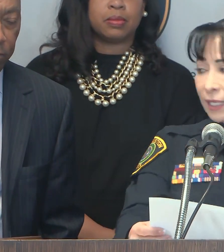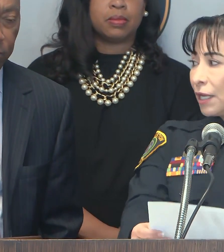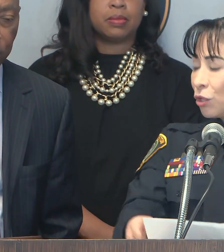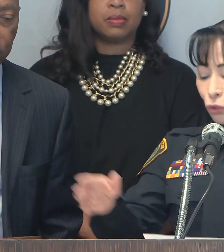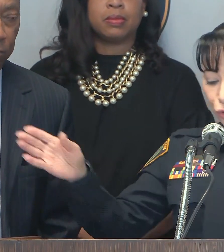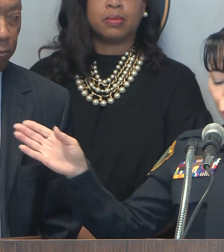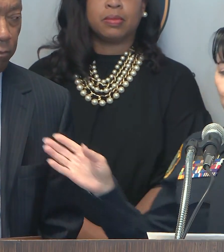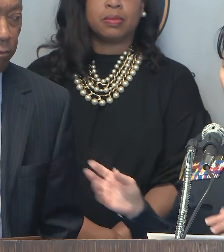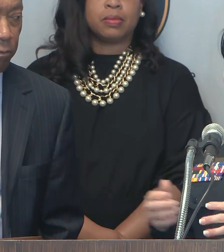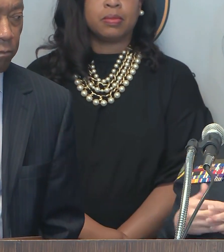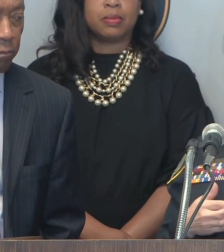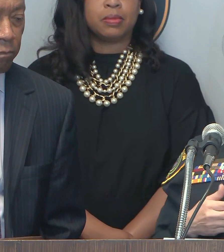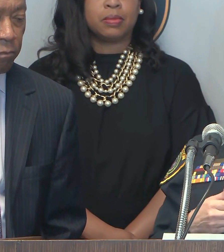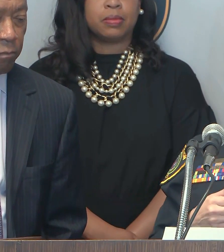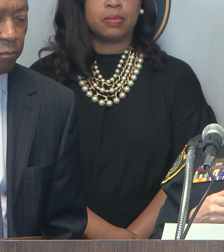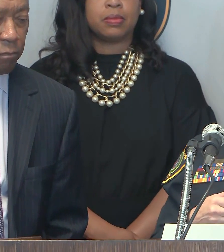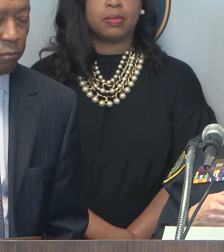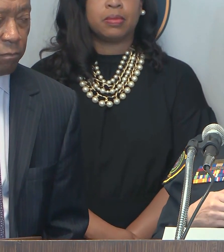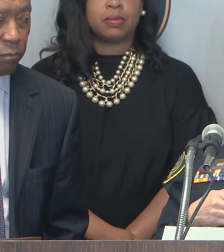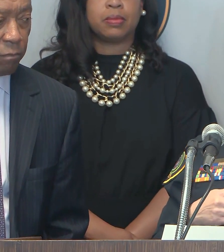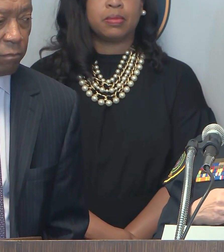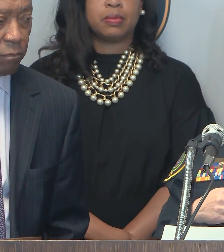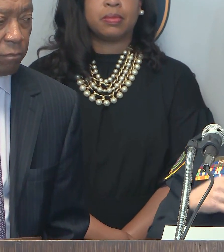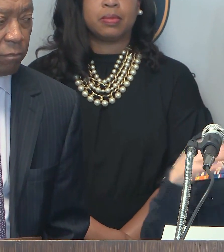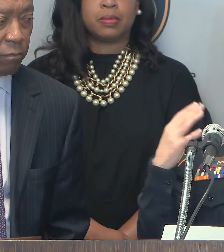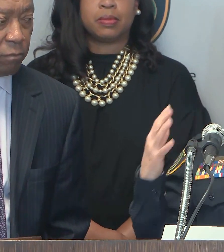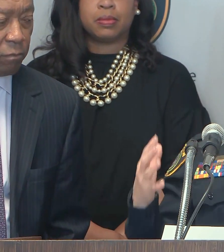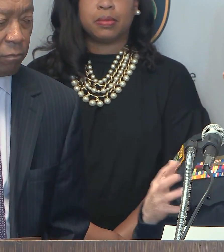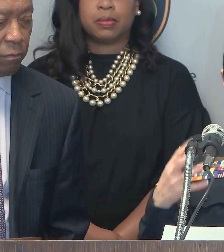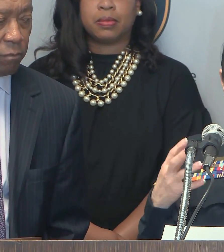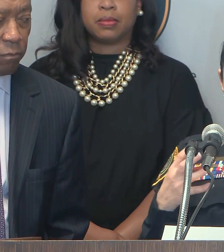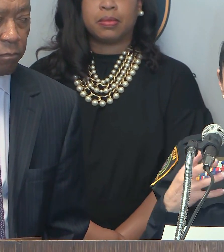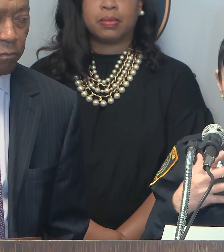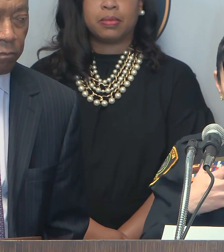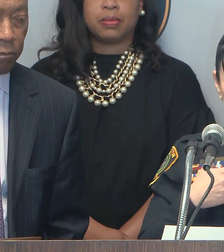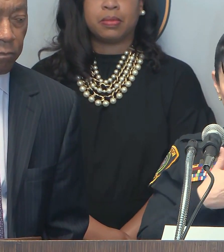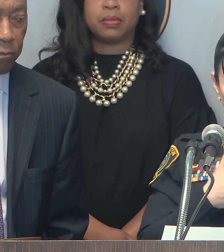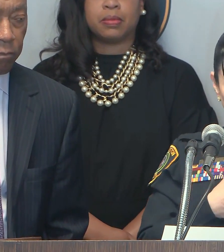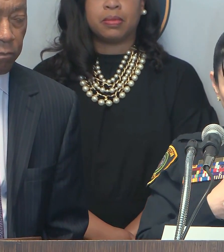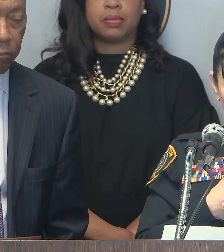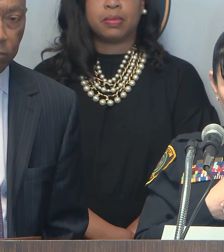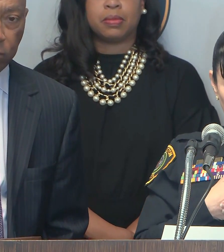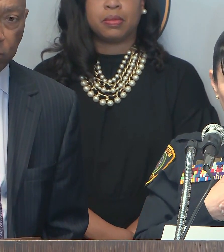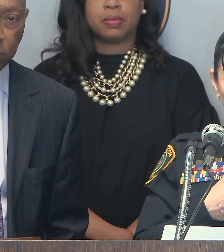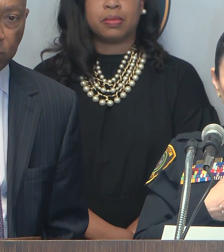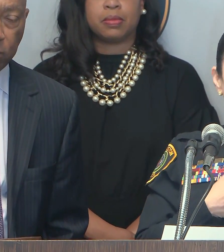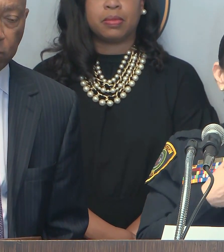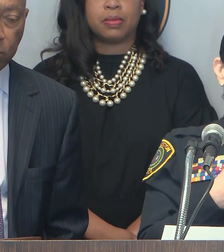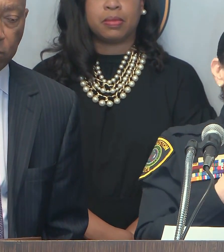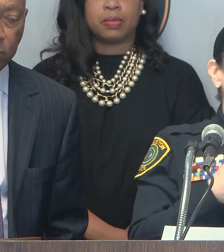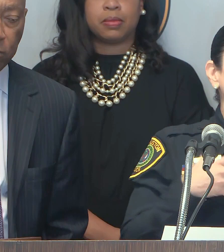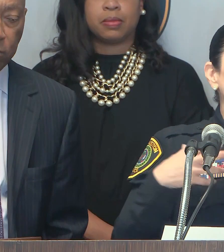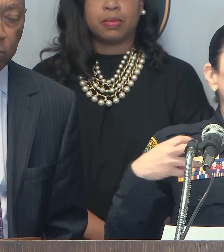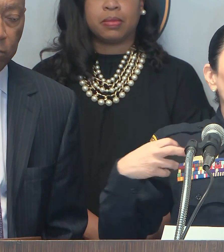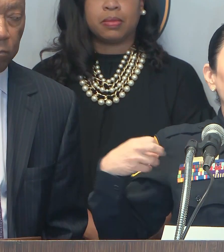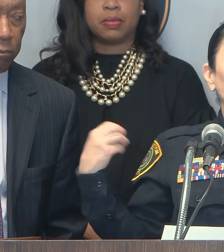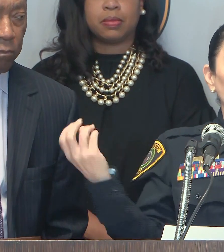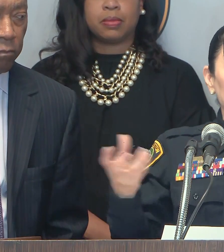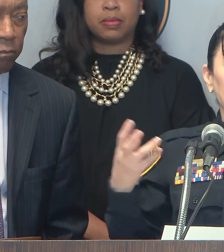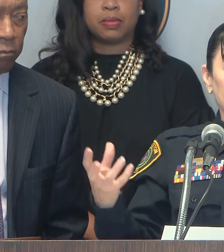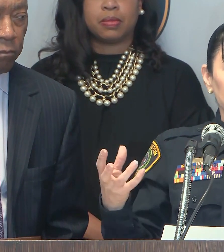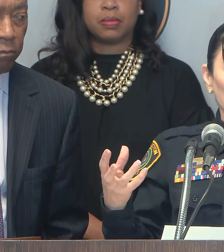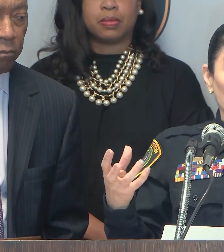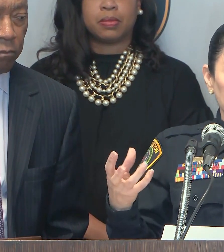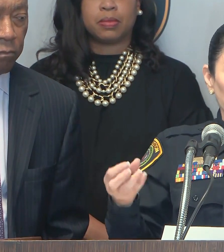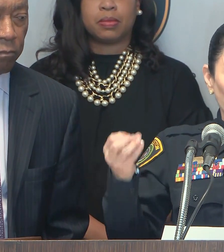están aquí, todos juntos, los oficiales que trabajan tan duro, y estamos trabajando con el seguro de Houston. Entonces nosotros, para todas